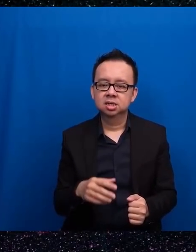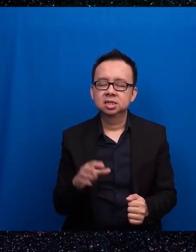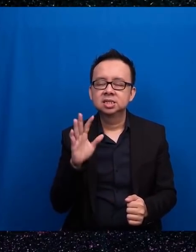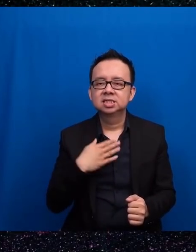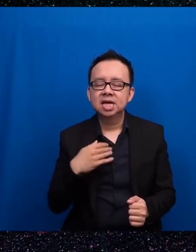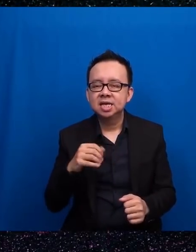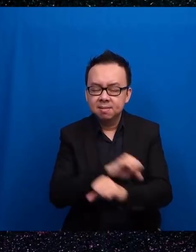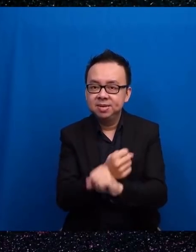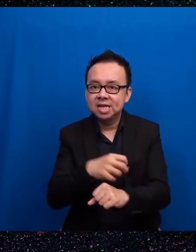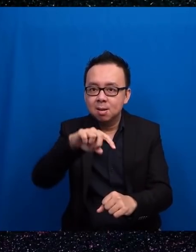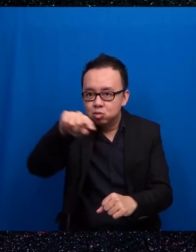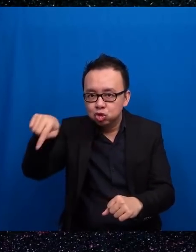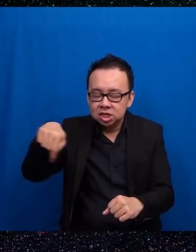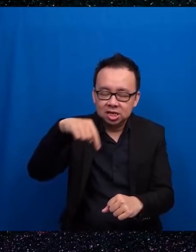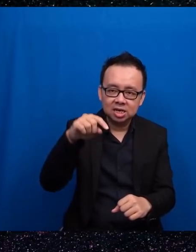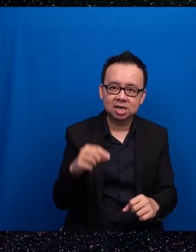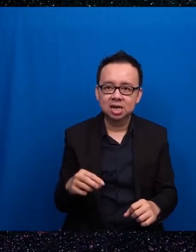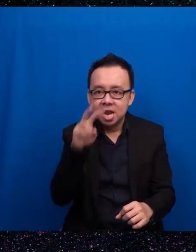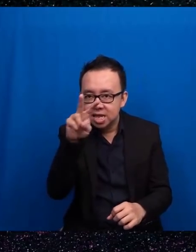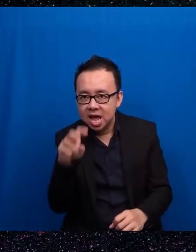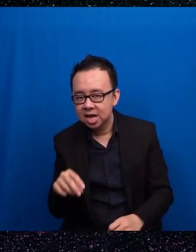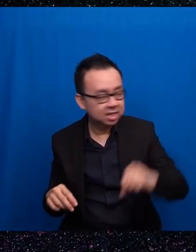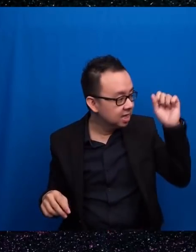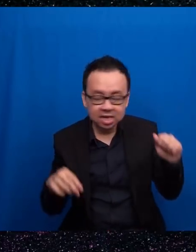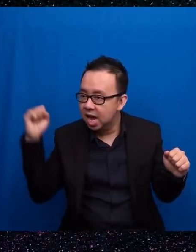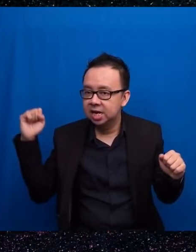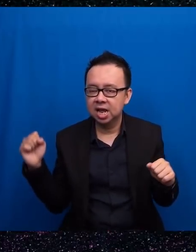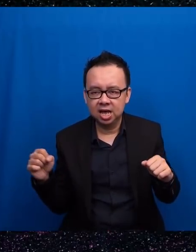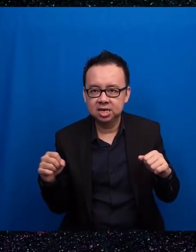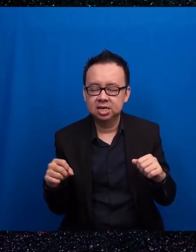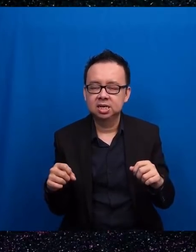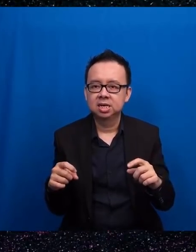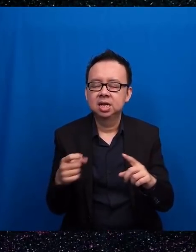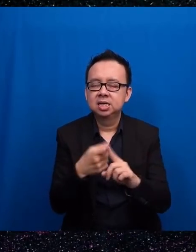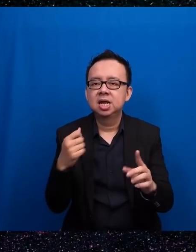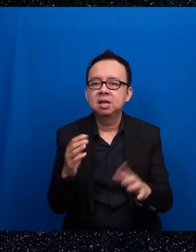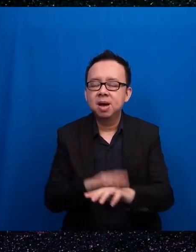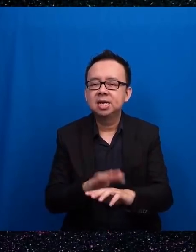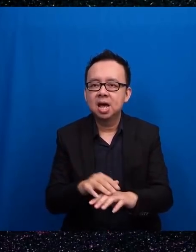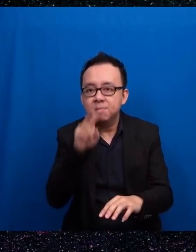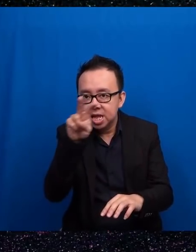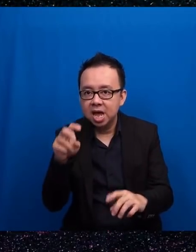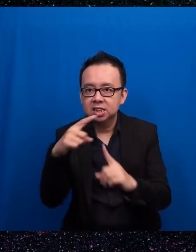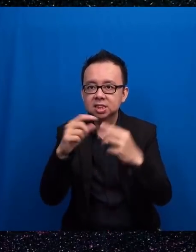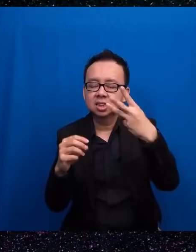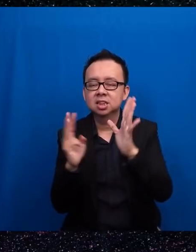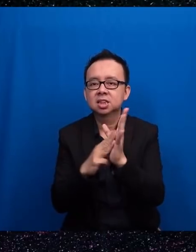muter-muter aja, gak ngapa-ngapain jalan-jalan, lihat kiri kanan, gitu aja udah seneng sekali daripada lihat tembok di kanan kiri saya.